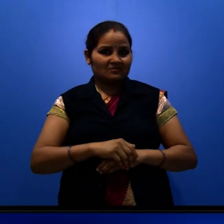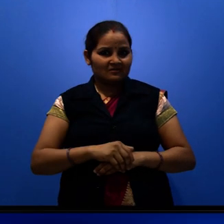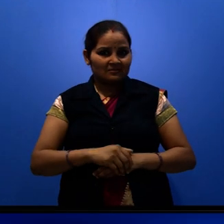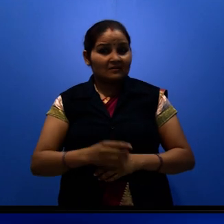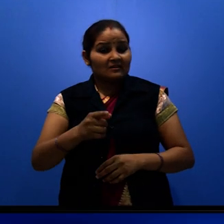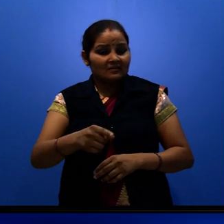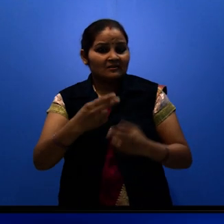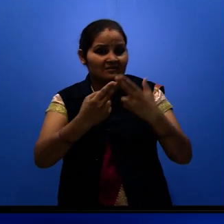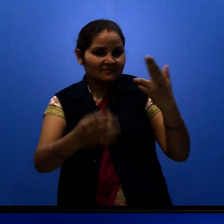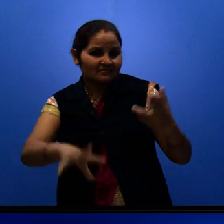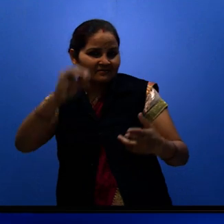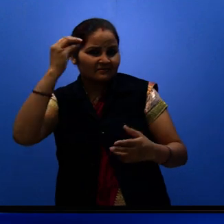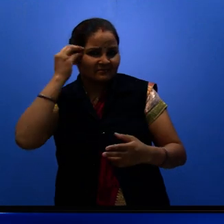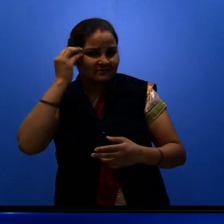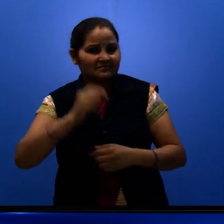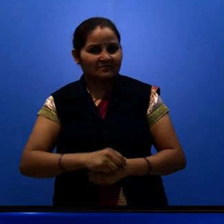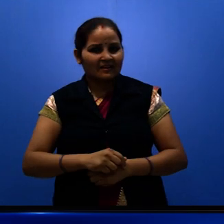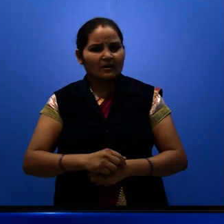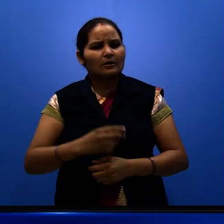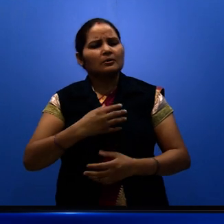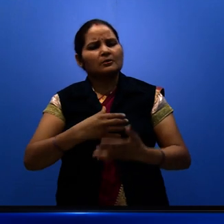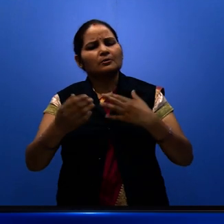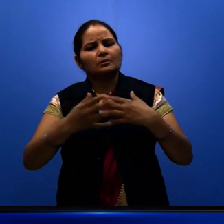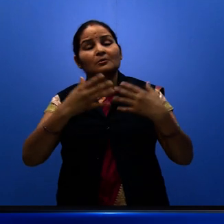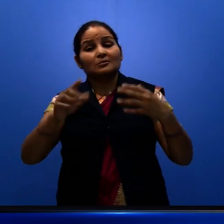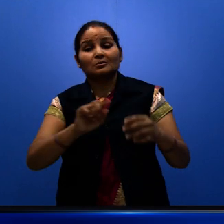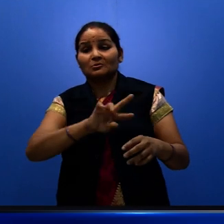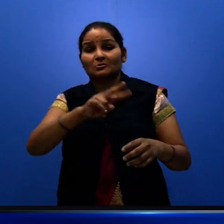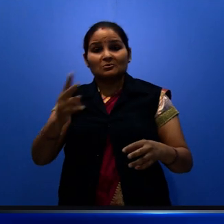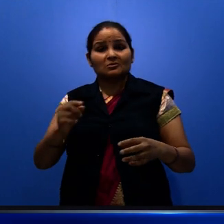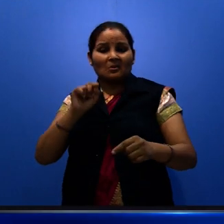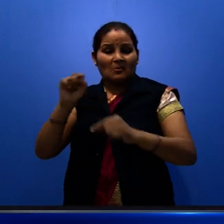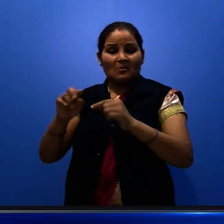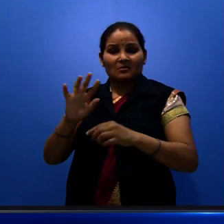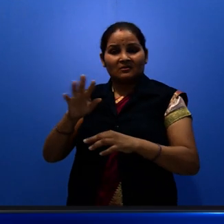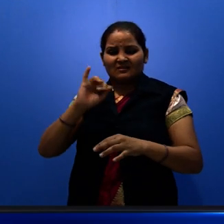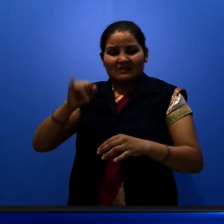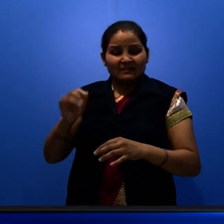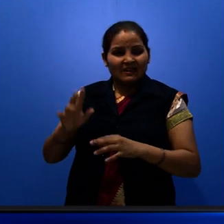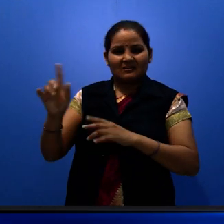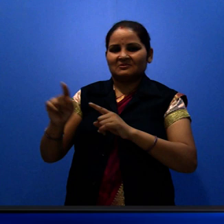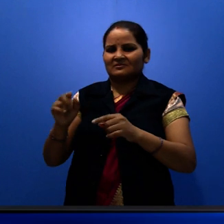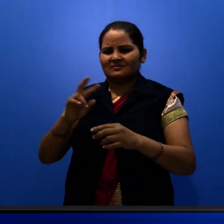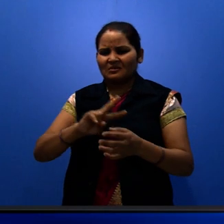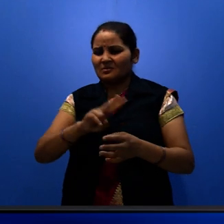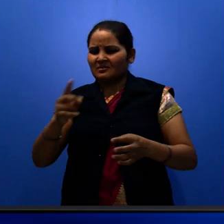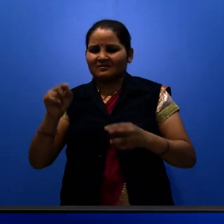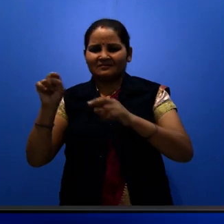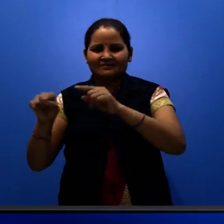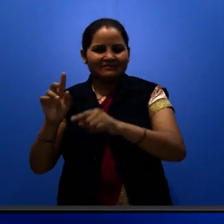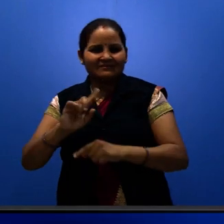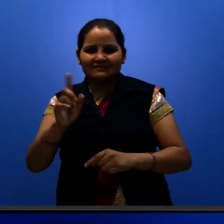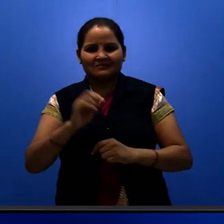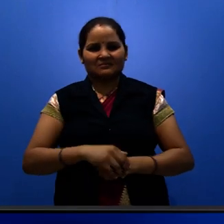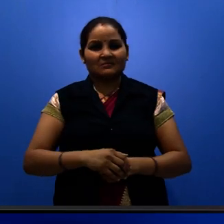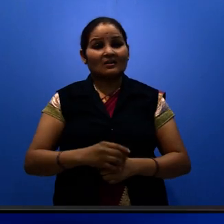ये सीख मिलती है कि हम कभी भी किसी की आलोचना न करें, दोष दृष्टि से न देखें।